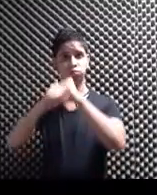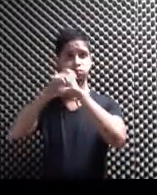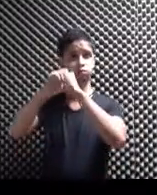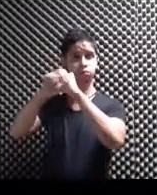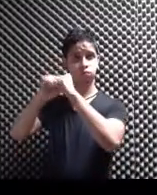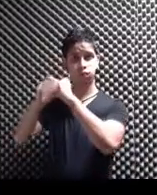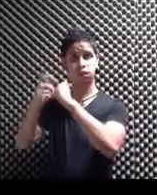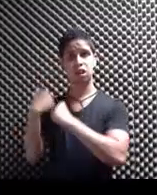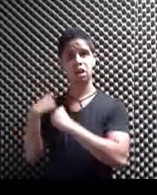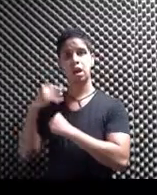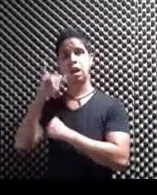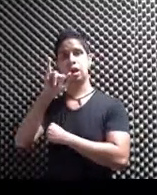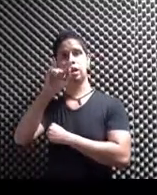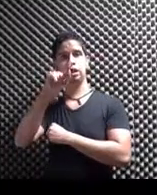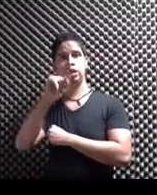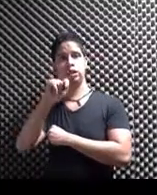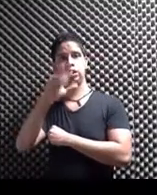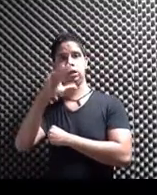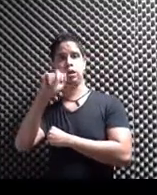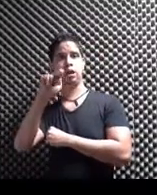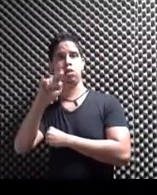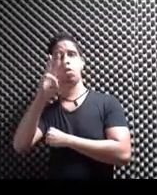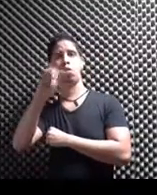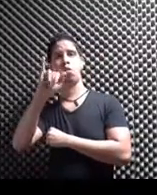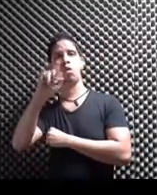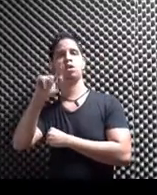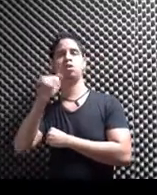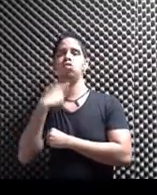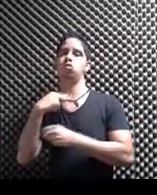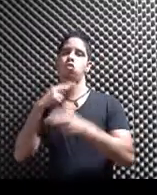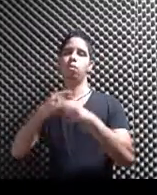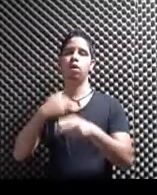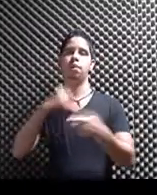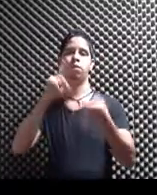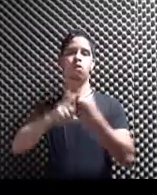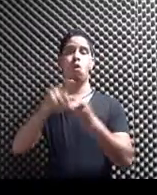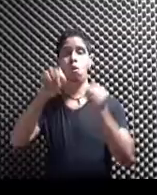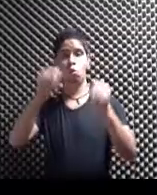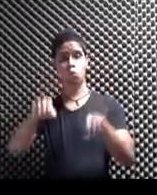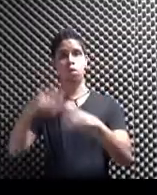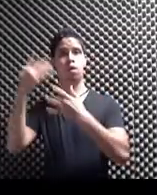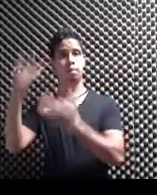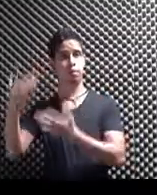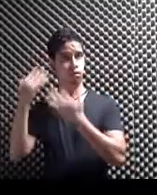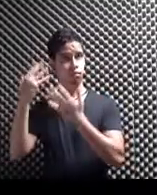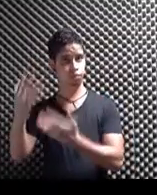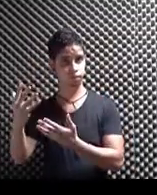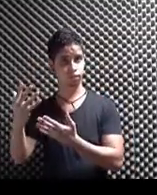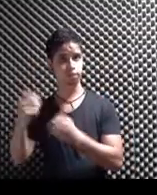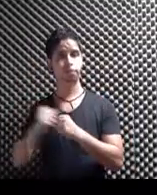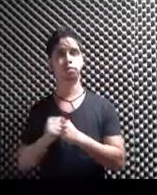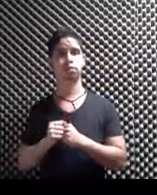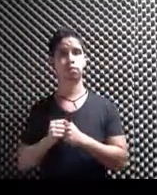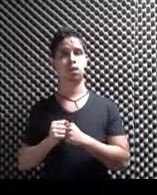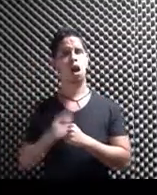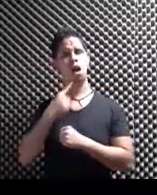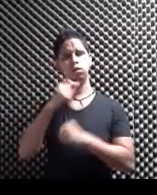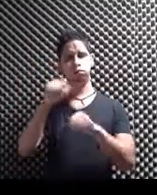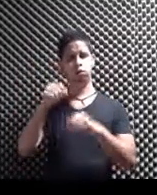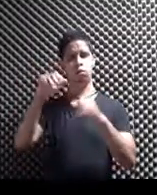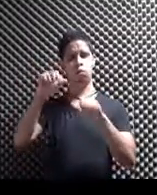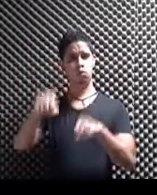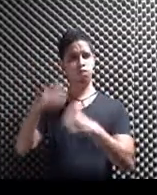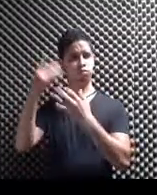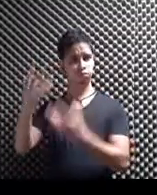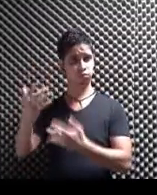y que también le decimos en español puede esperar. Eso puede esperar. Sí, se puede esperar. Se puede esperar porque